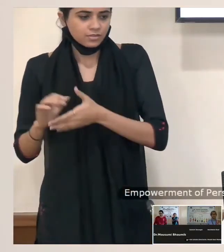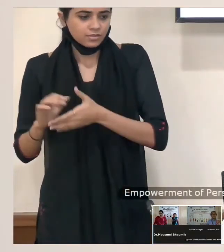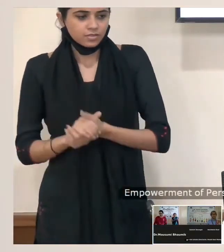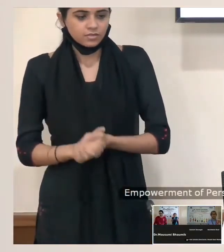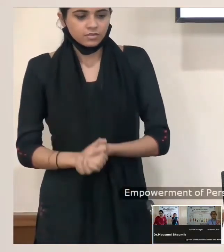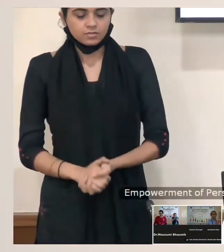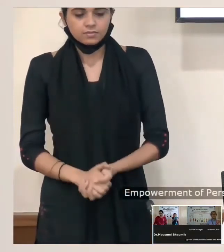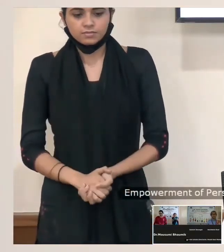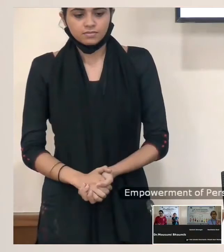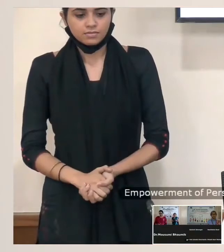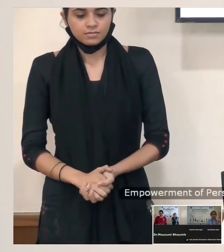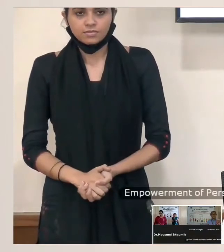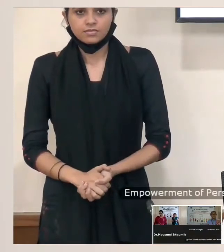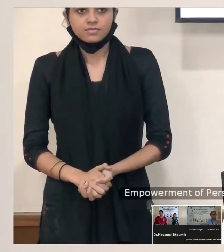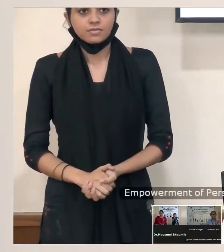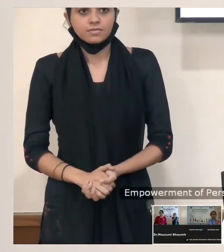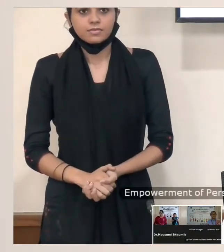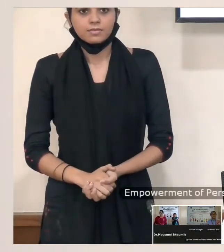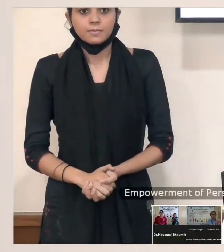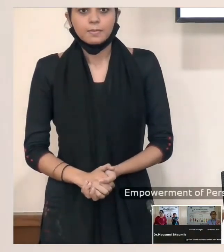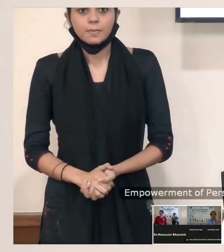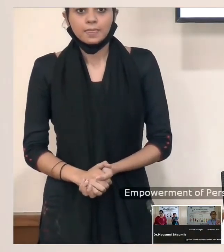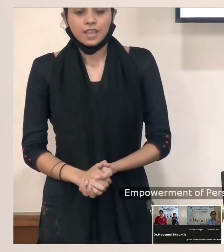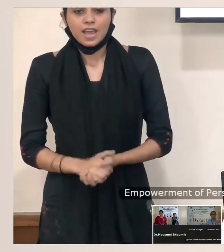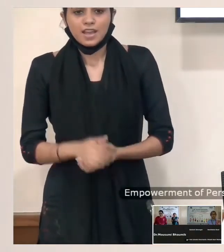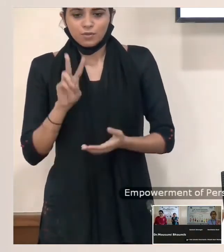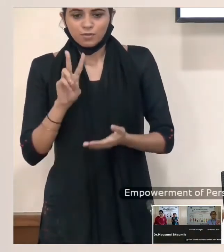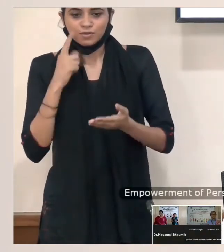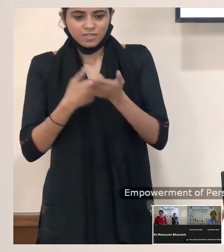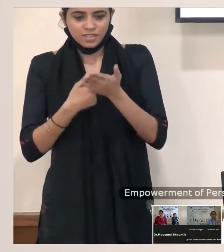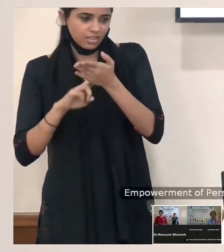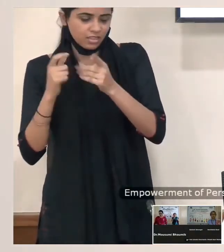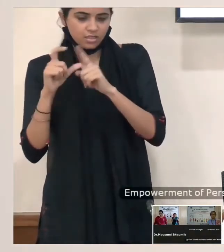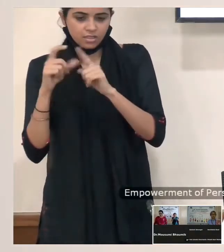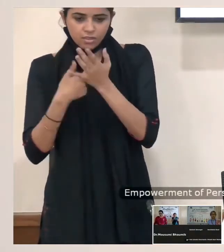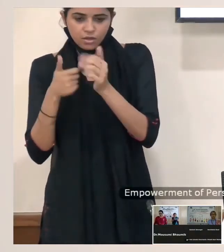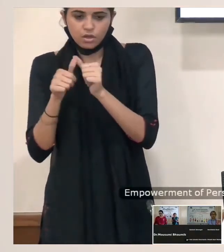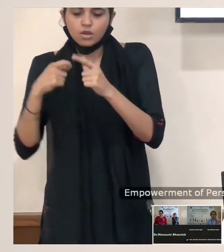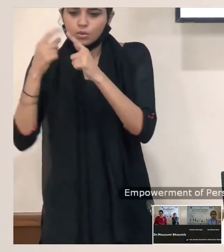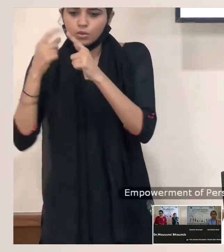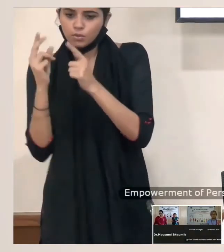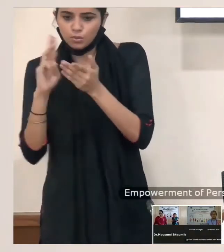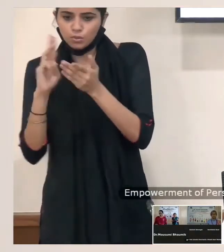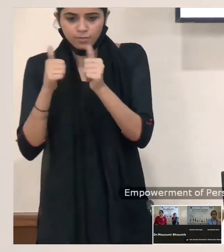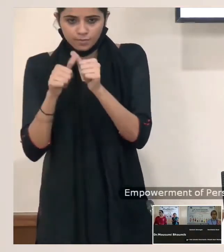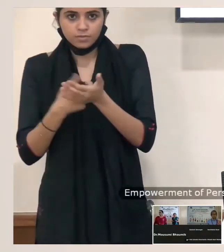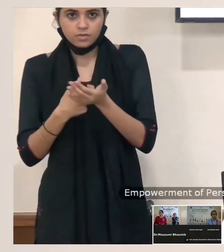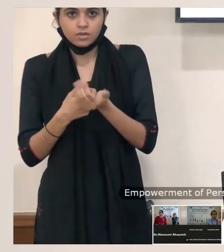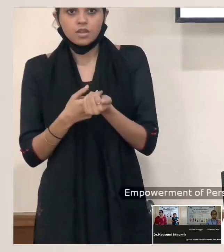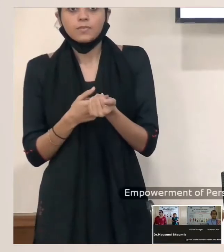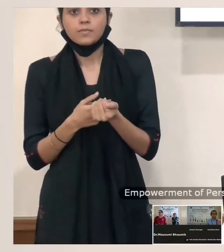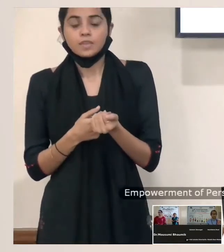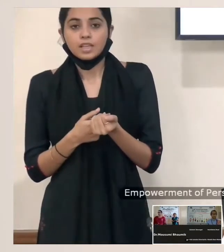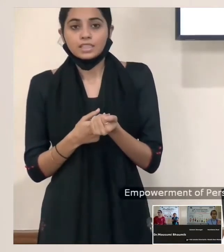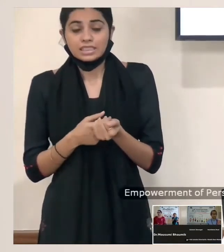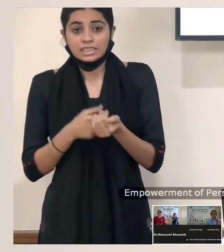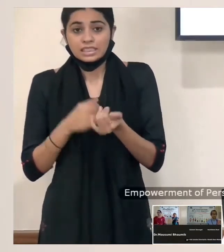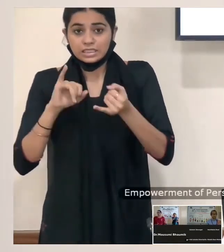Union Minister, Mananiya Virendra Kumarji, our Union State